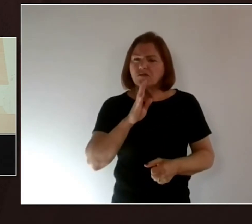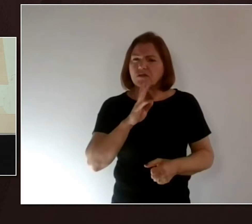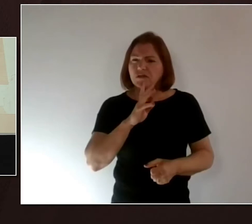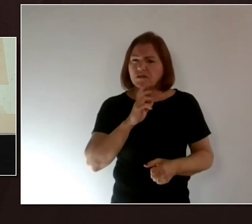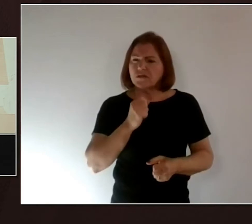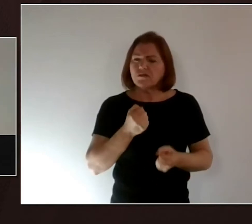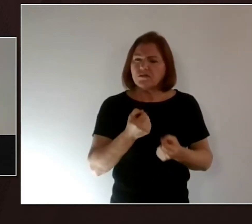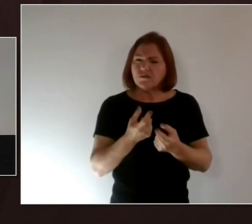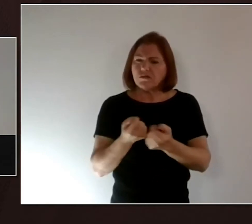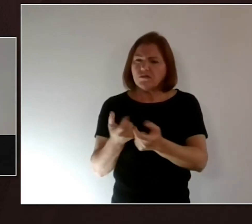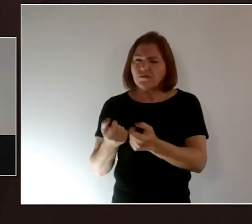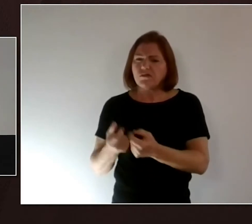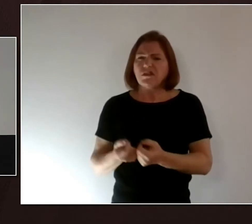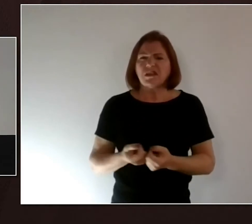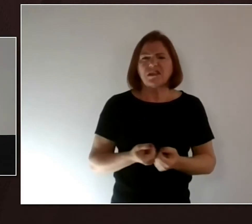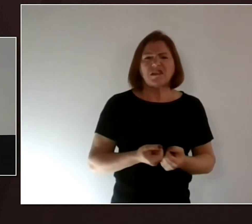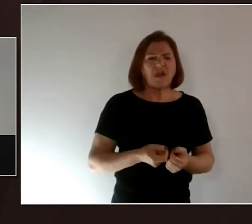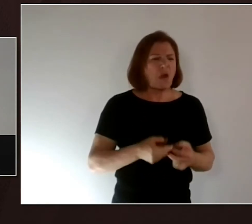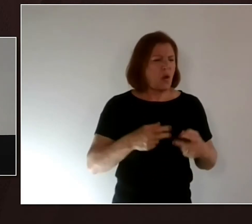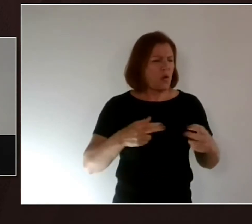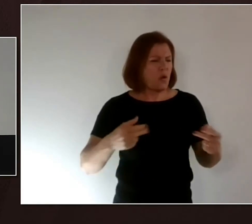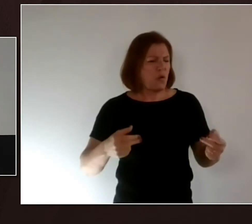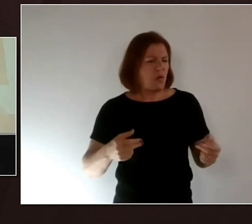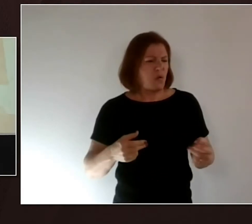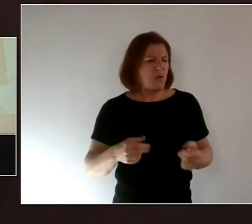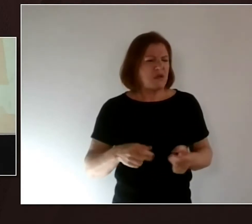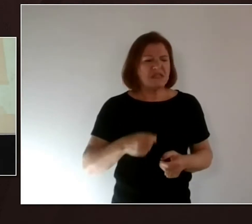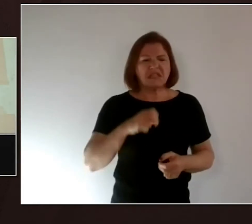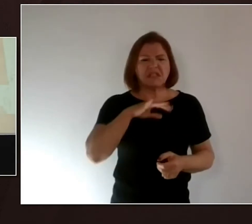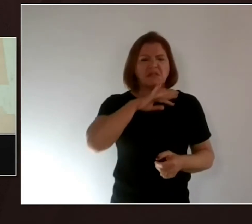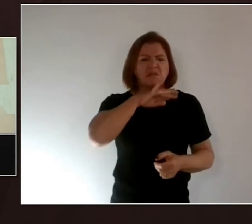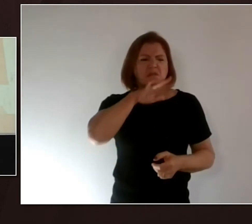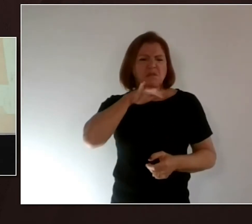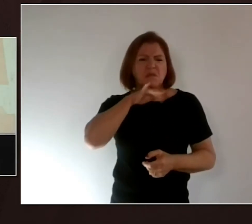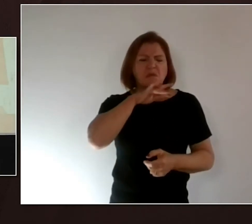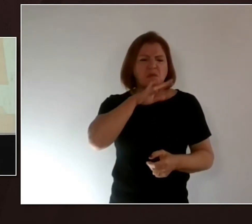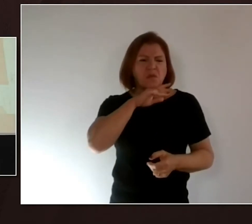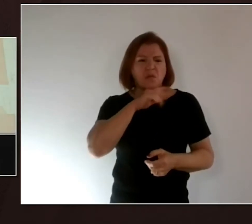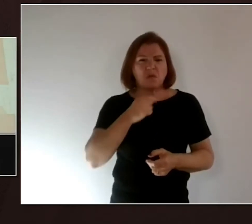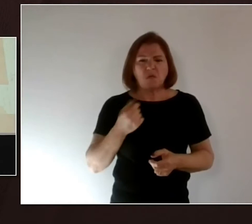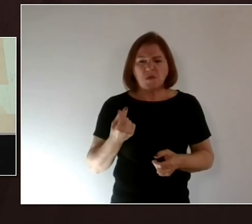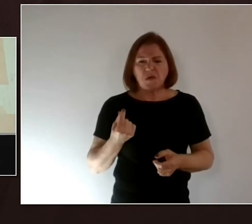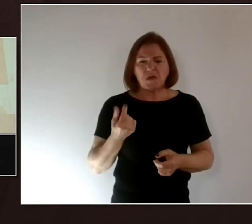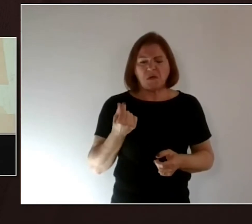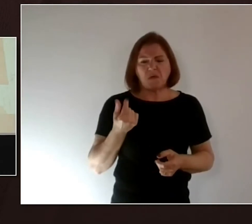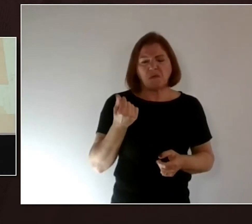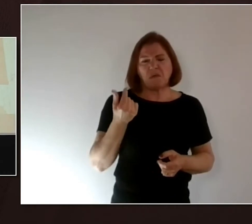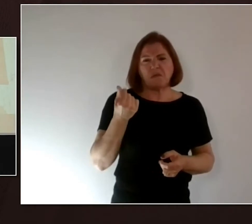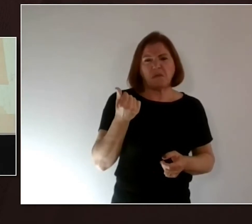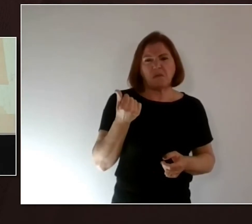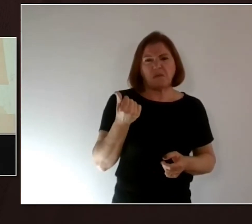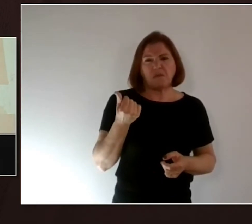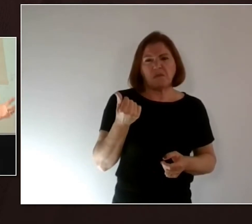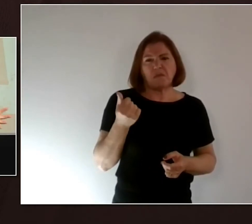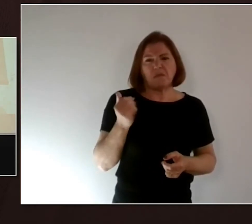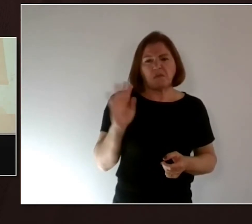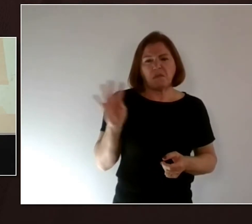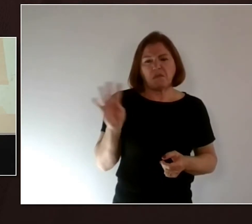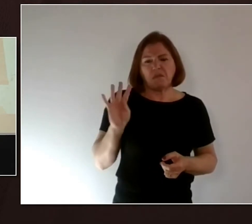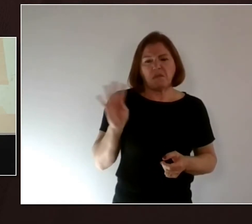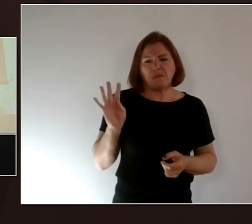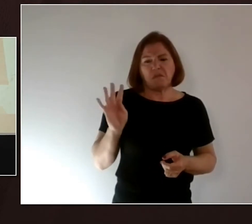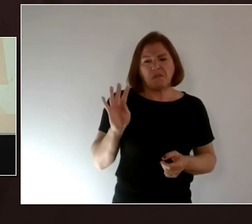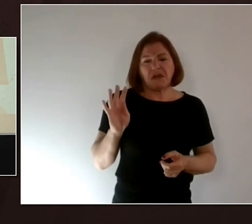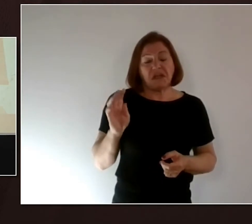de baixa qualidade, mas a preço enganoso, tá? Então eles estão ali né,